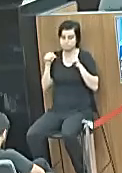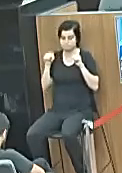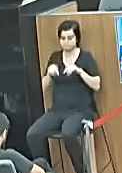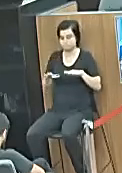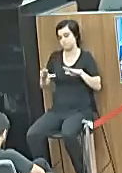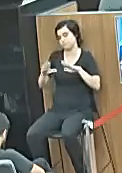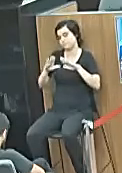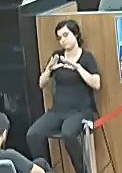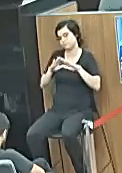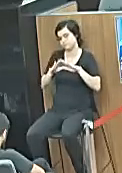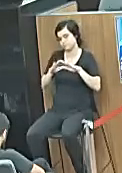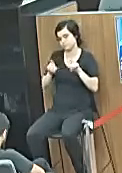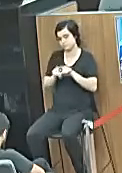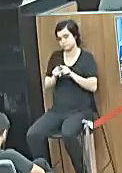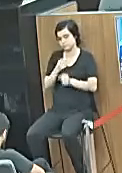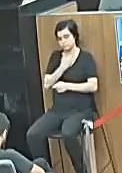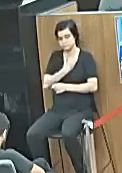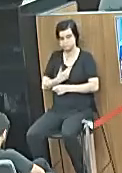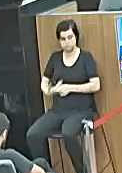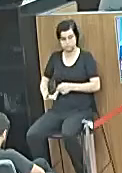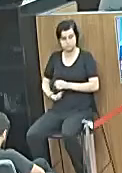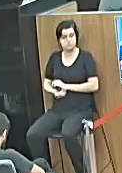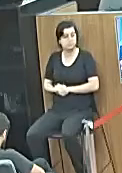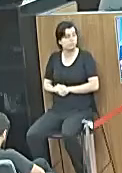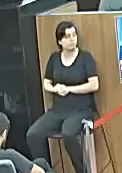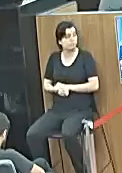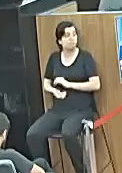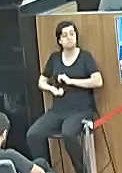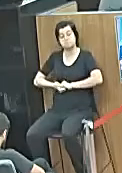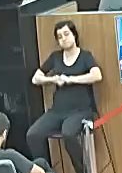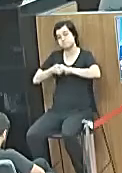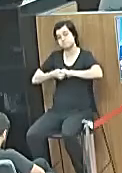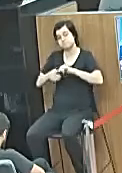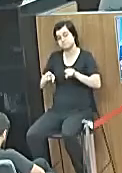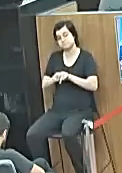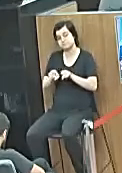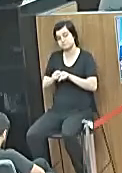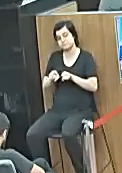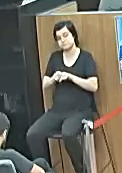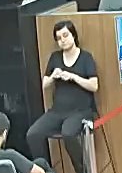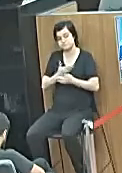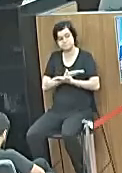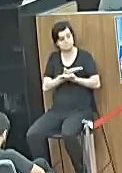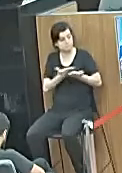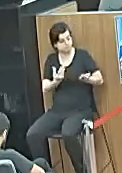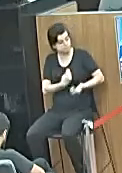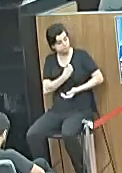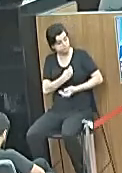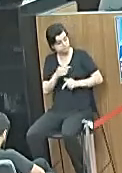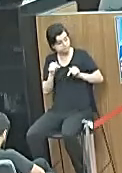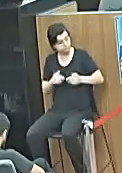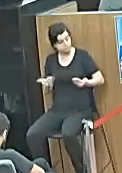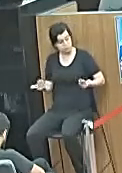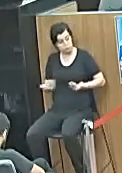assembléia e perante o governo do estado também cumprimento os demais relatores aqui presentes na mesa e também no